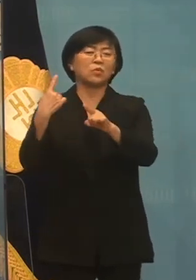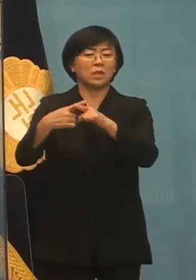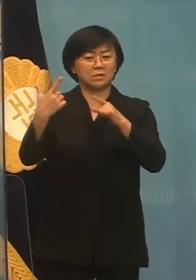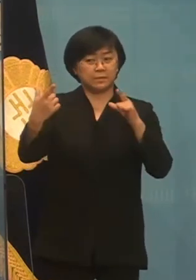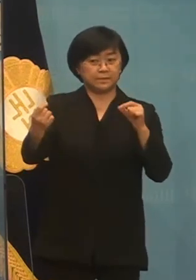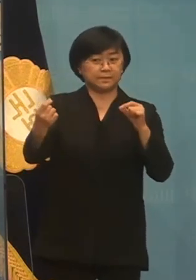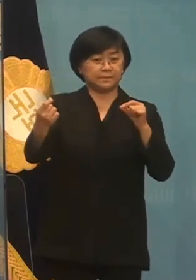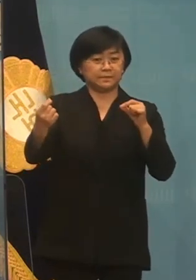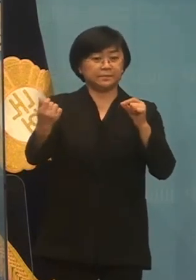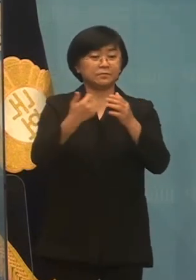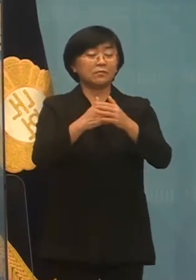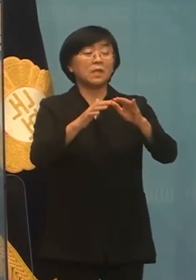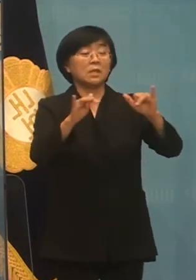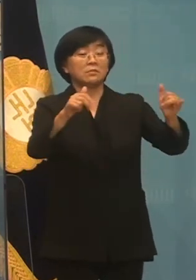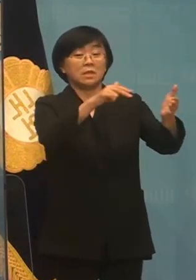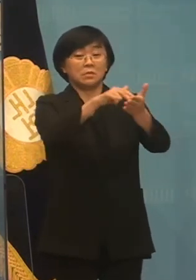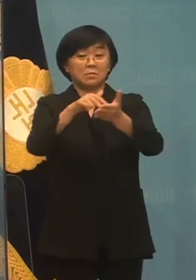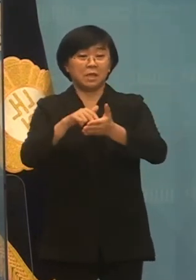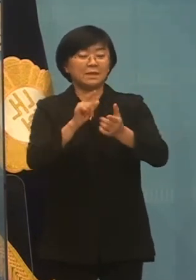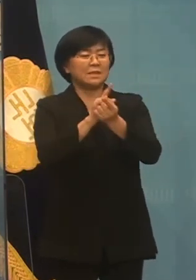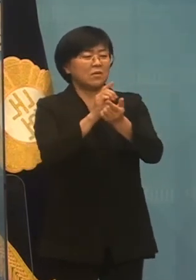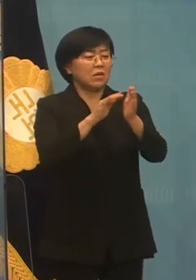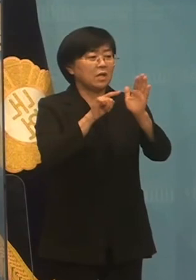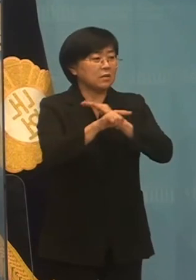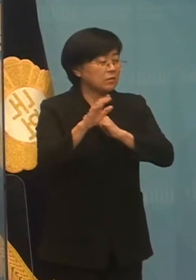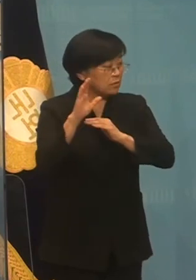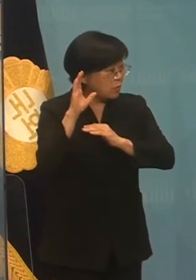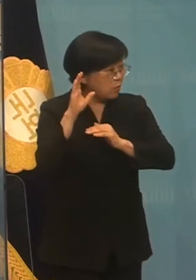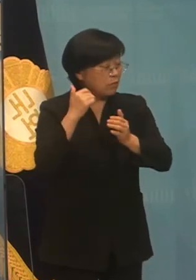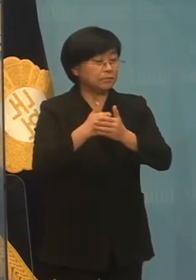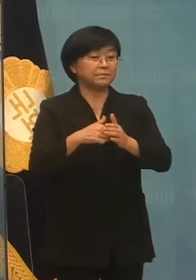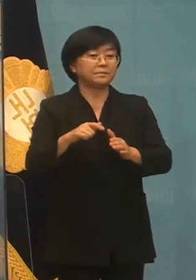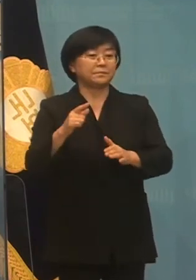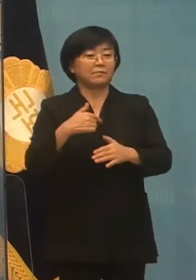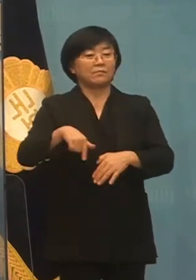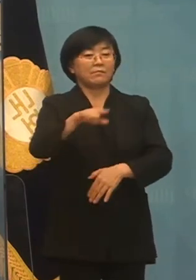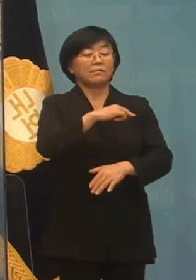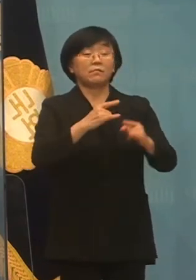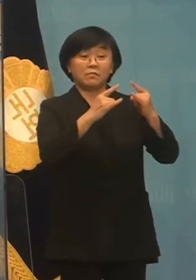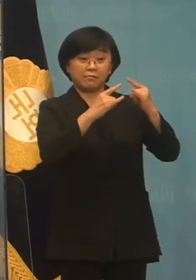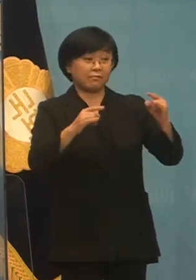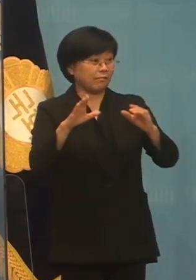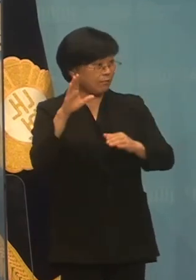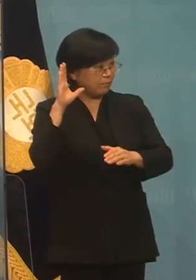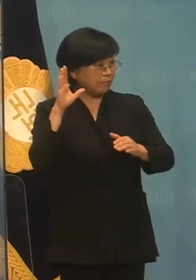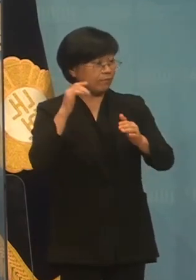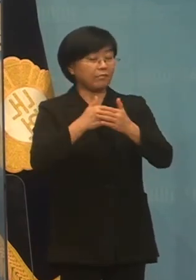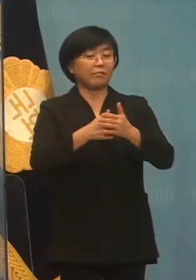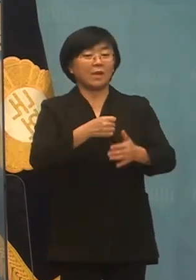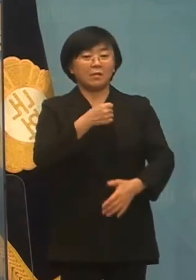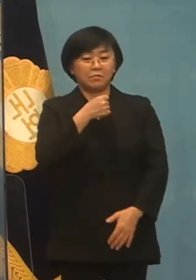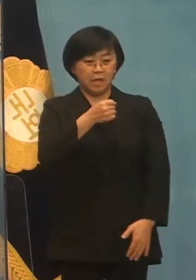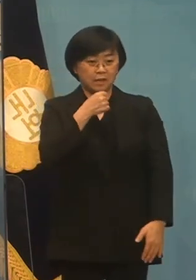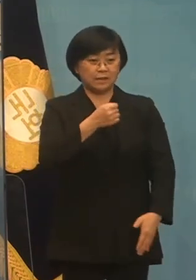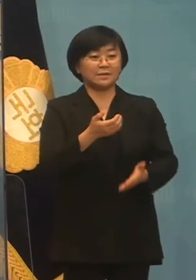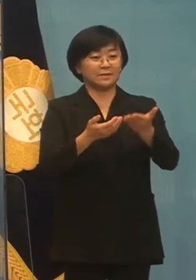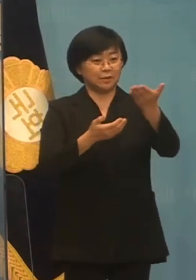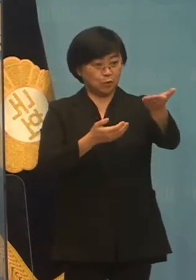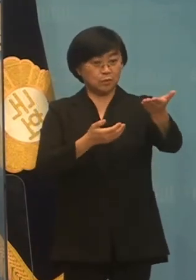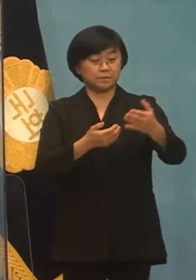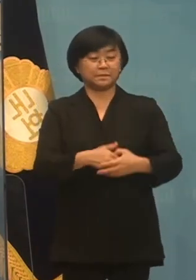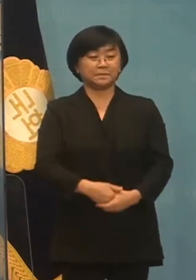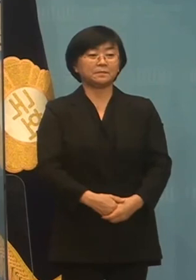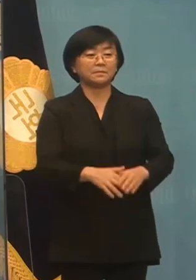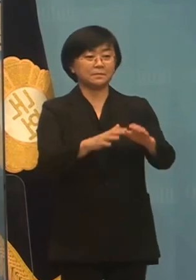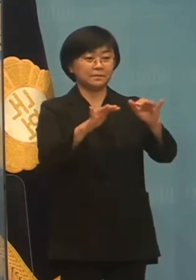생각합니다. 그런 사람들에 대해 저희가 직접 가서 저희의 귀를, 캠프의 귀를, 그리고 캠프의 마이크를 갖다 대고